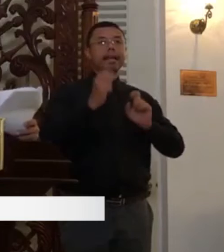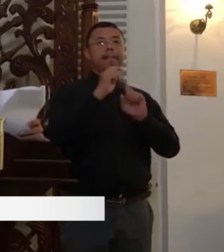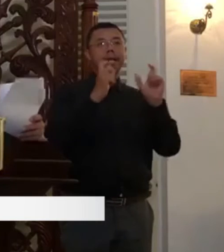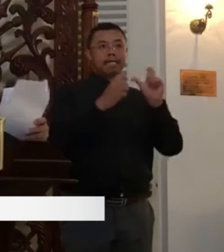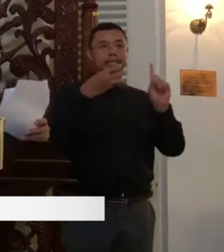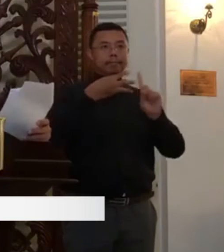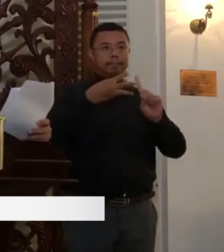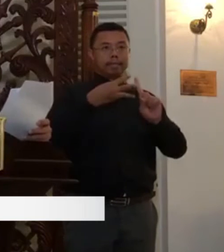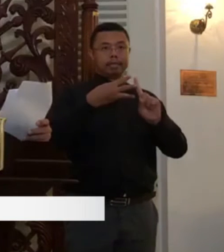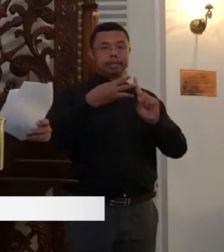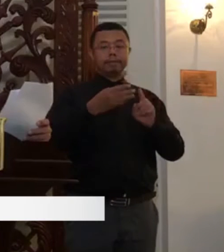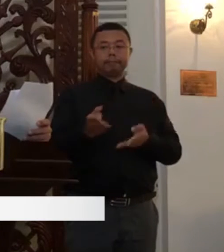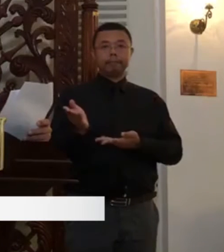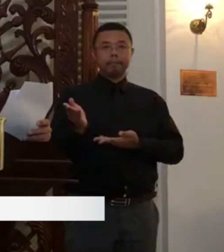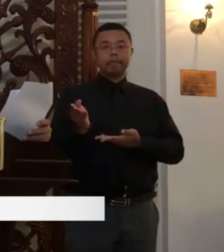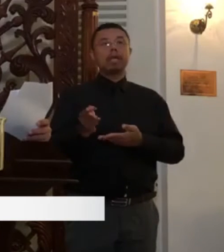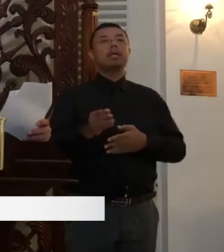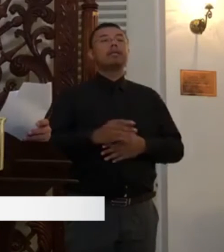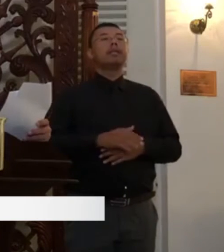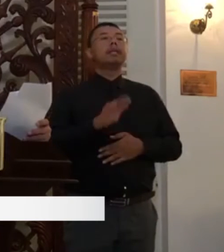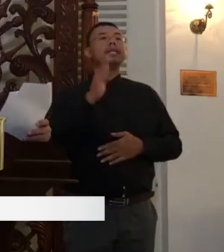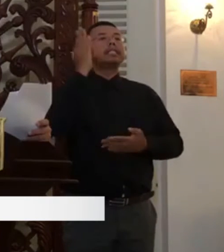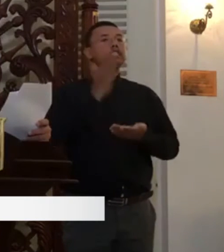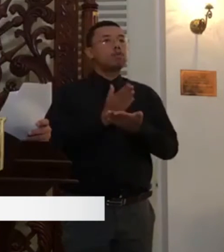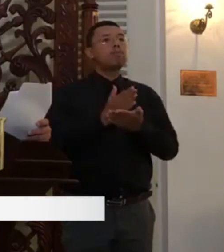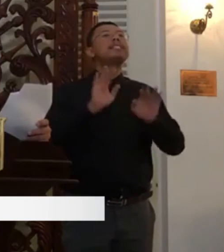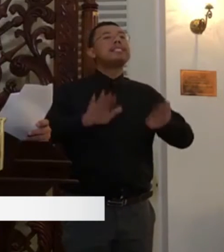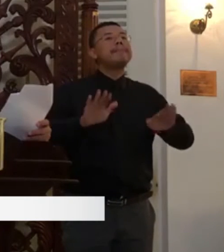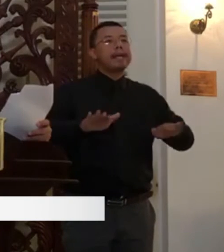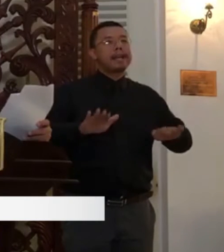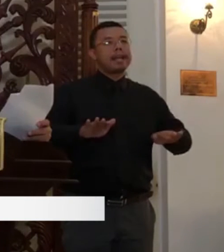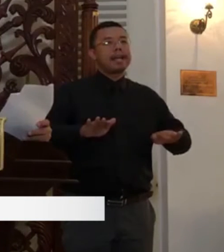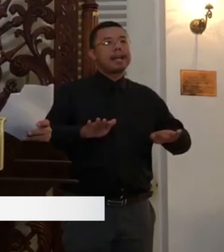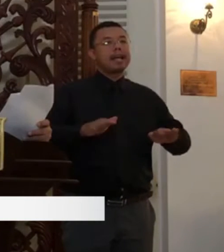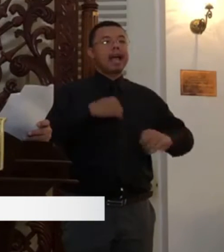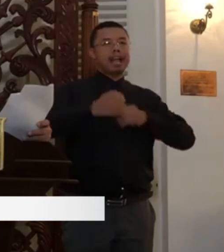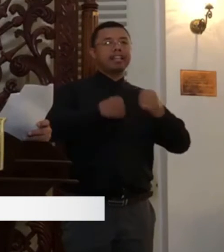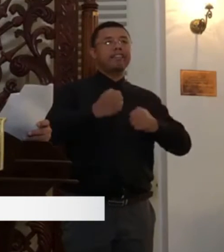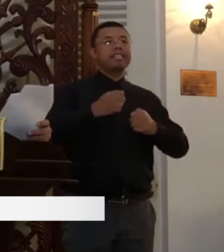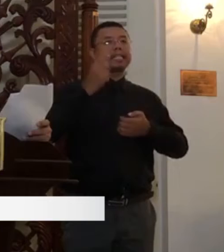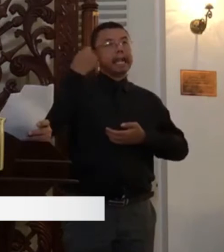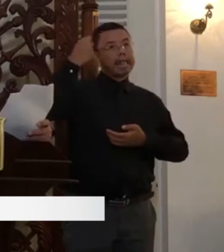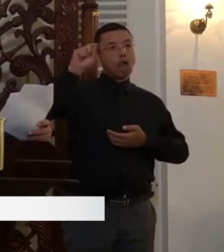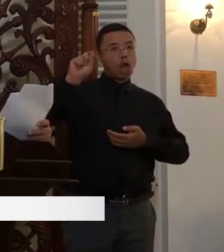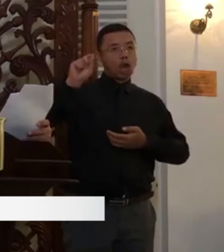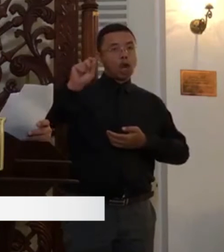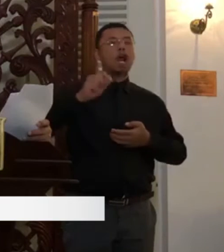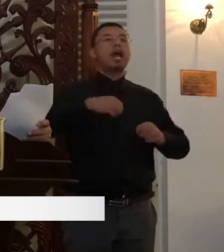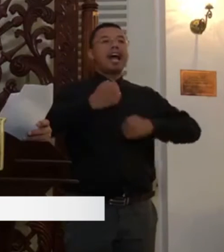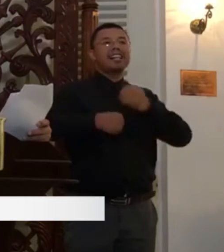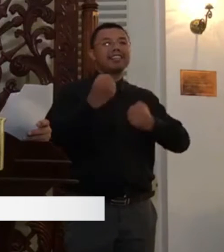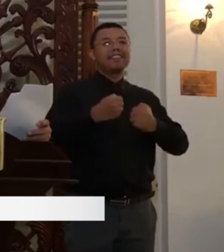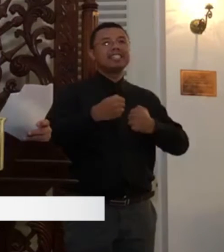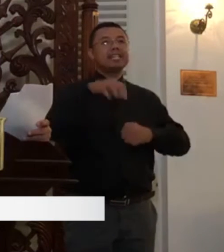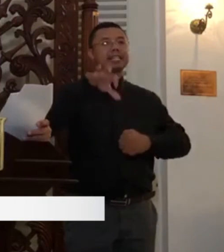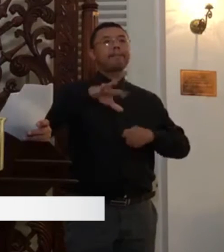PSBB, maka dilakukan penghentian sementara aktivitas kantor, aktivitas di